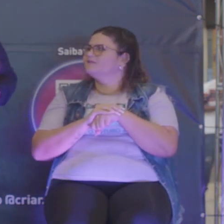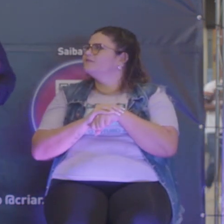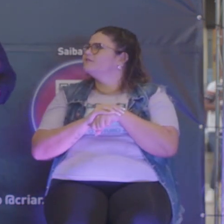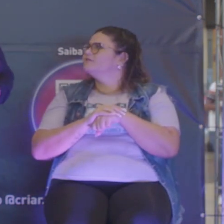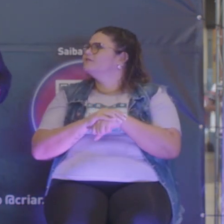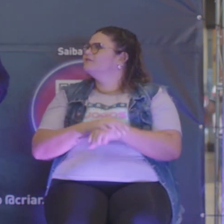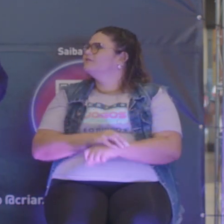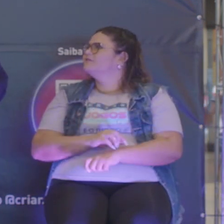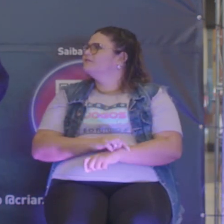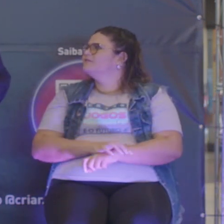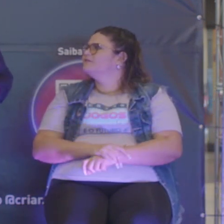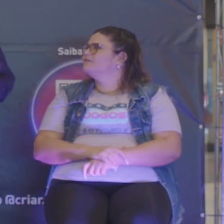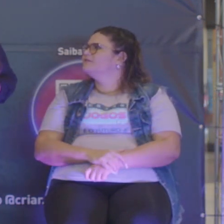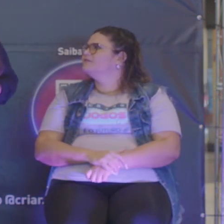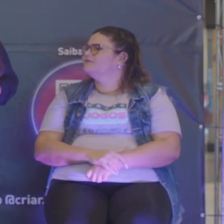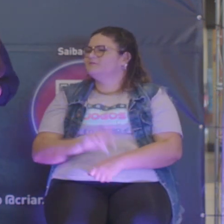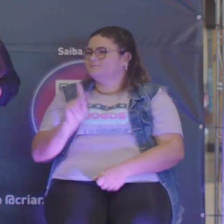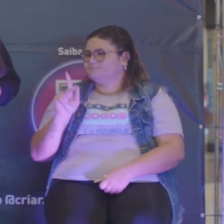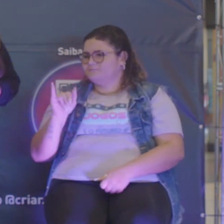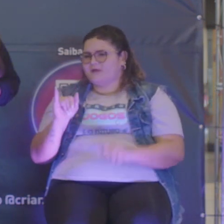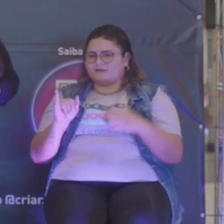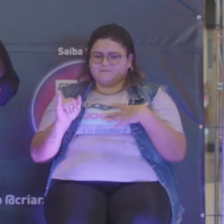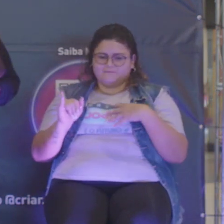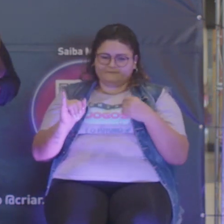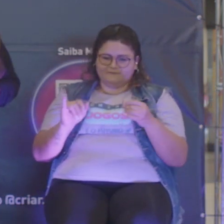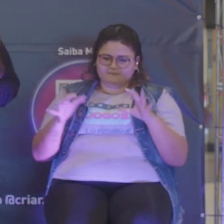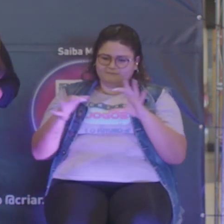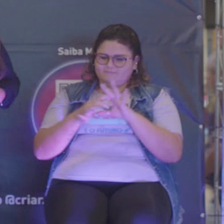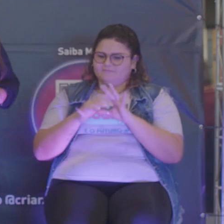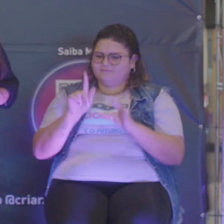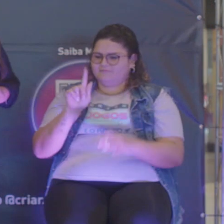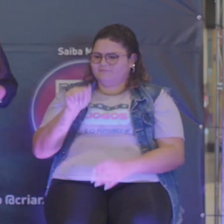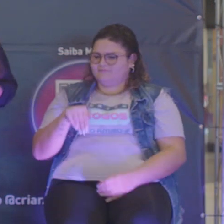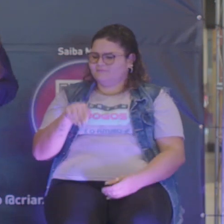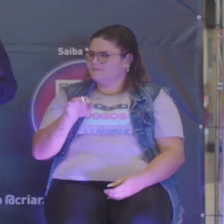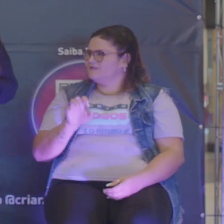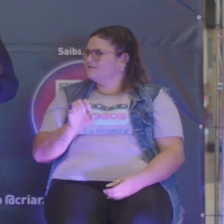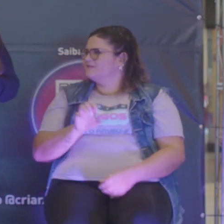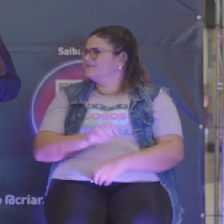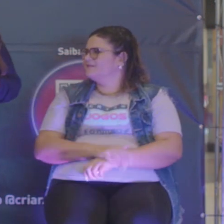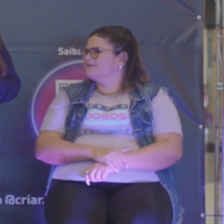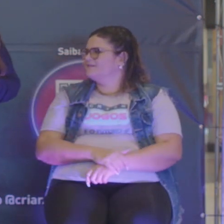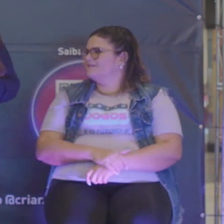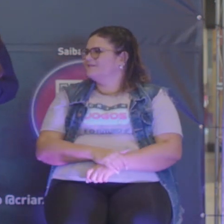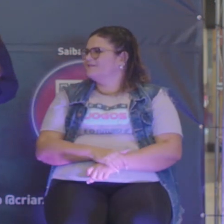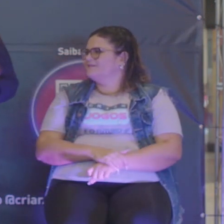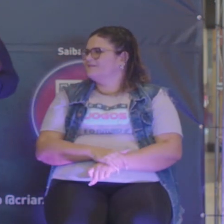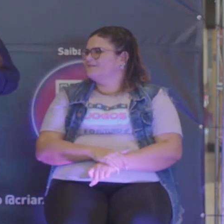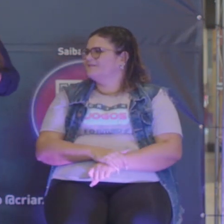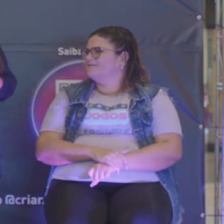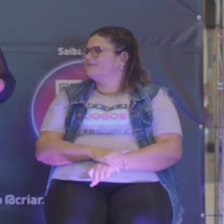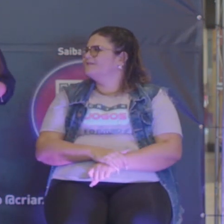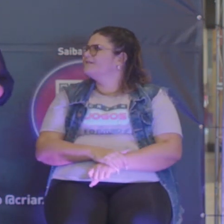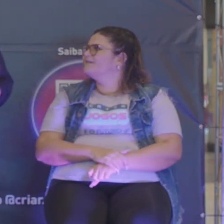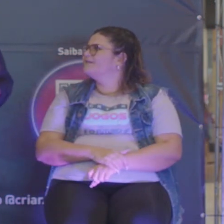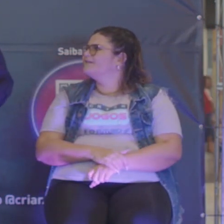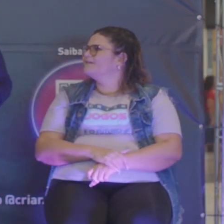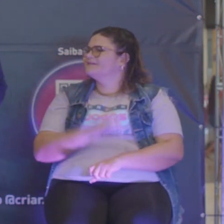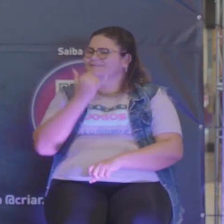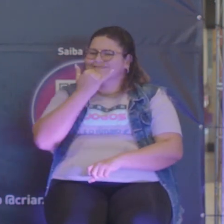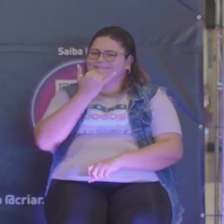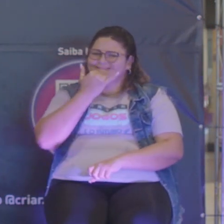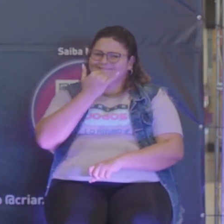de pais, filhos e o gamer. Não sabia que a Mari tinha uma filhinha de 1 aninho. Não tem? Desculpa,